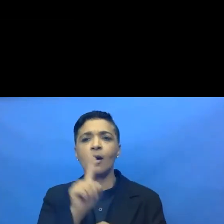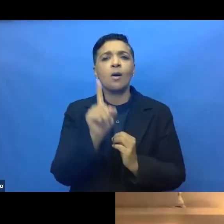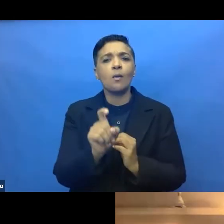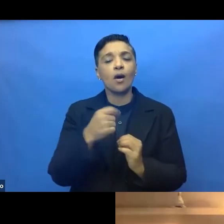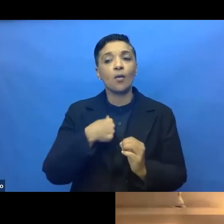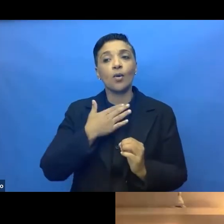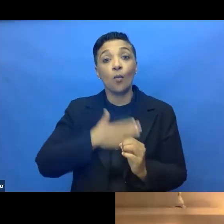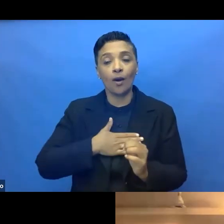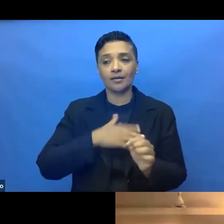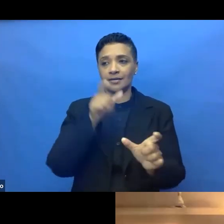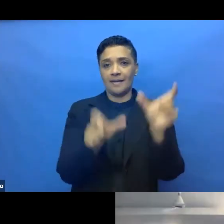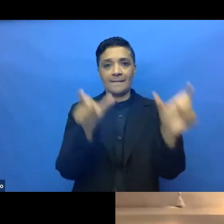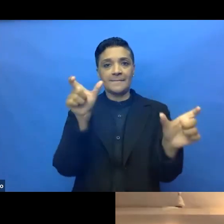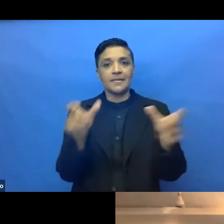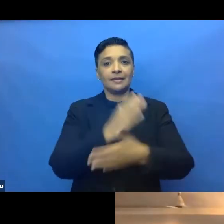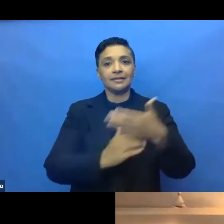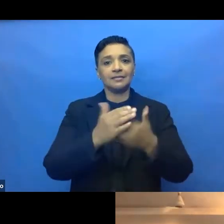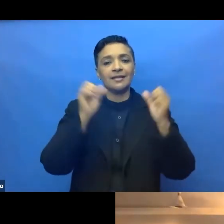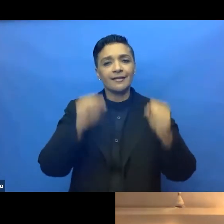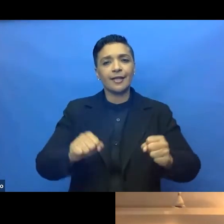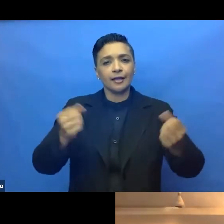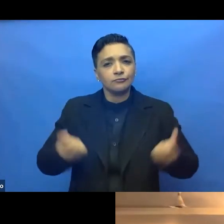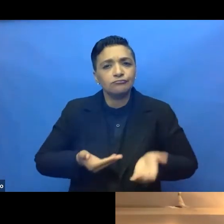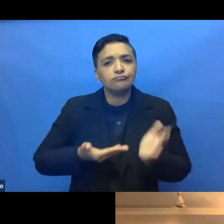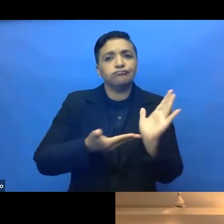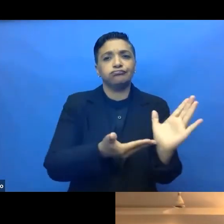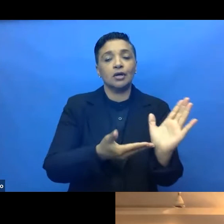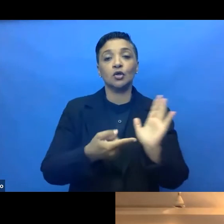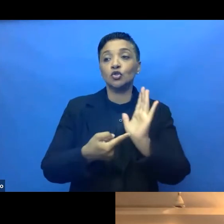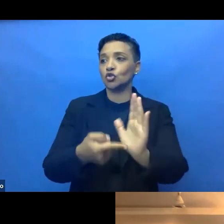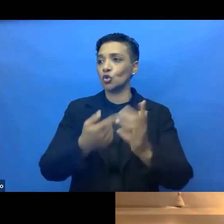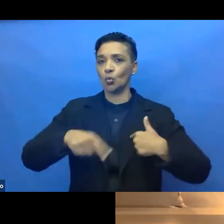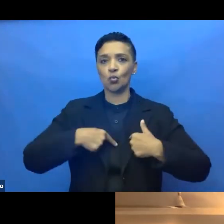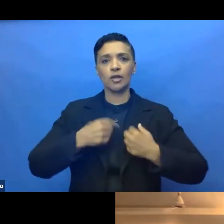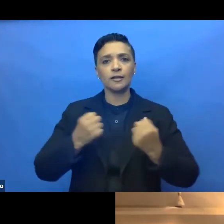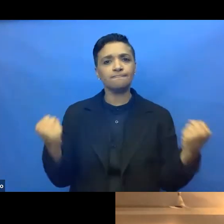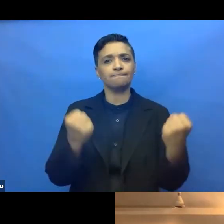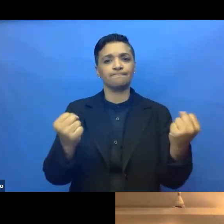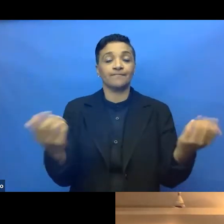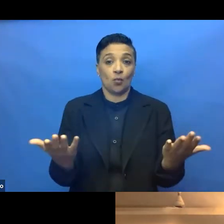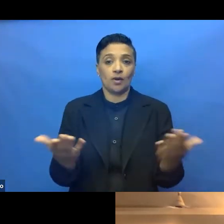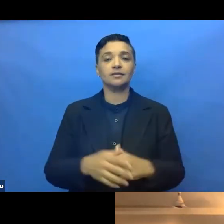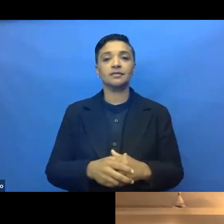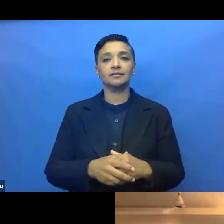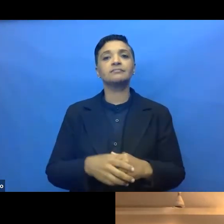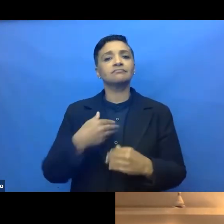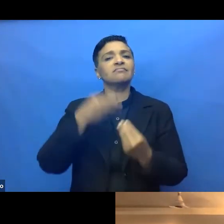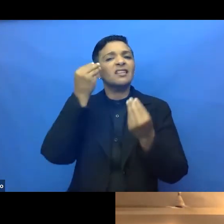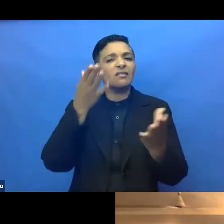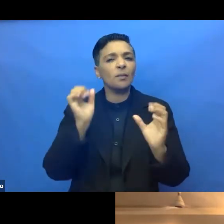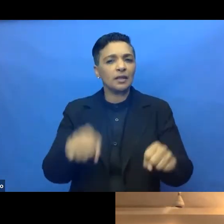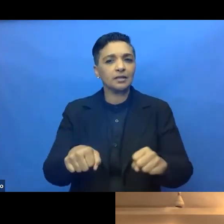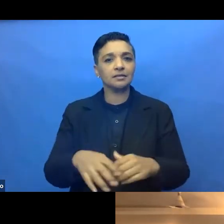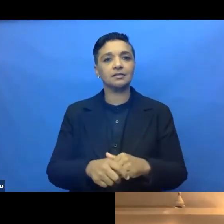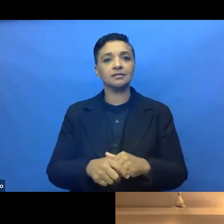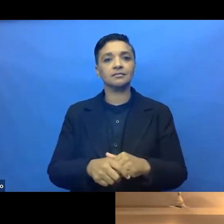changement climatique. Voilà ce qu'il faut maintenant dans le débat, dans les discussions. Il faut avoir les voix des personnes, des communautés